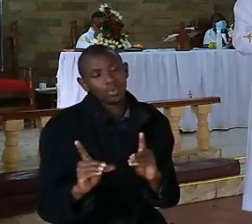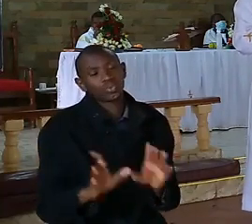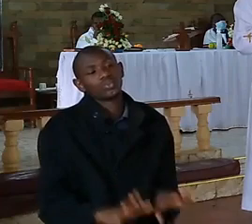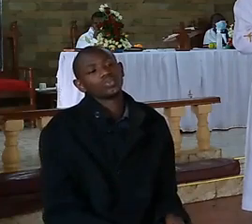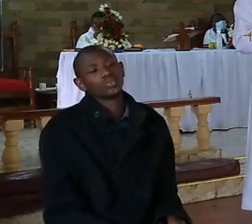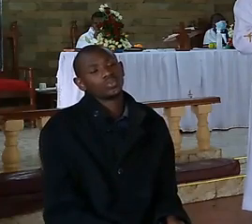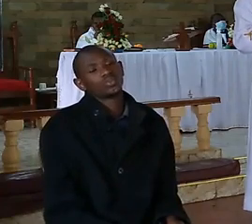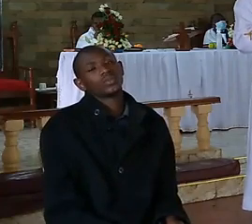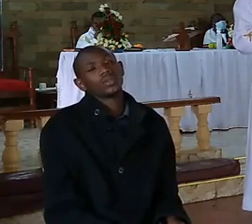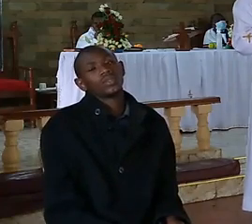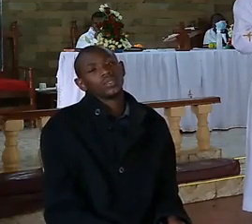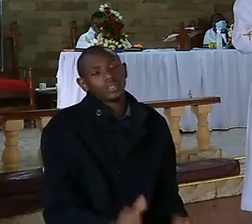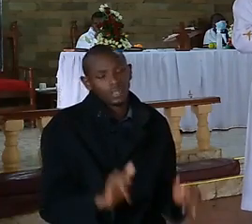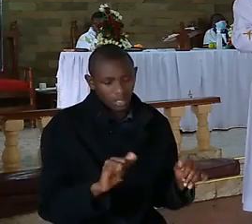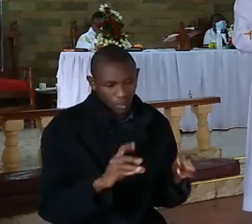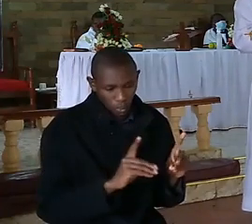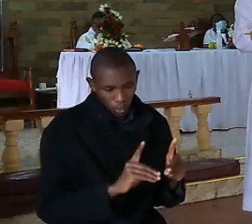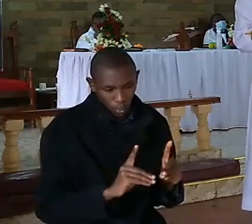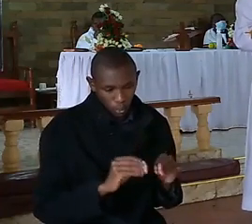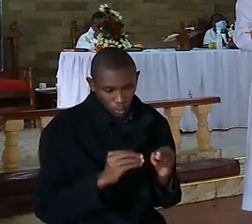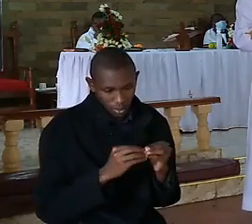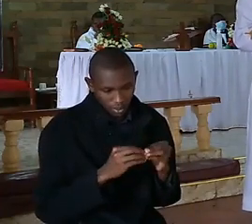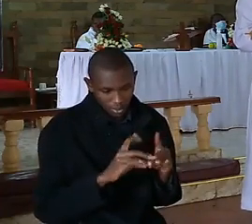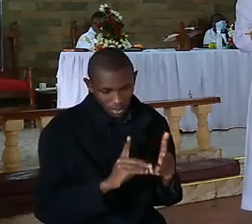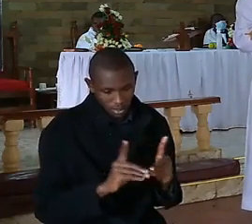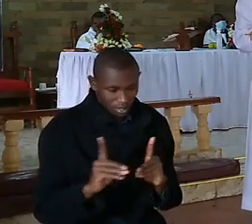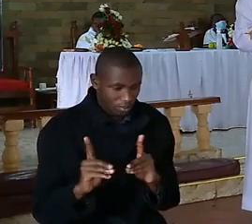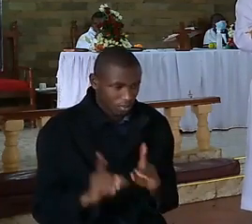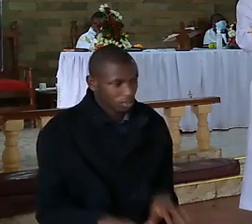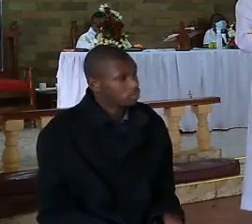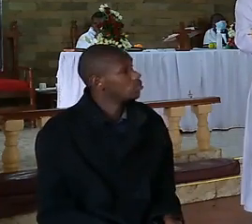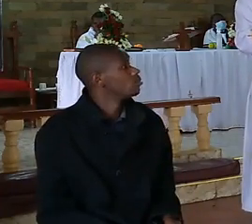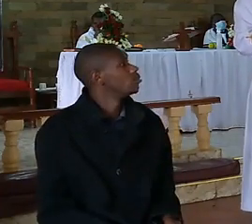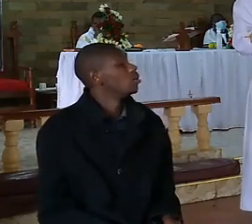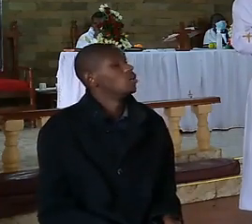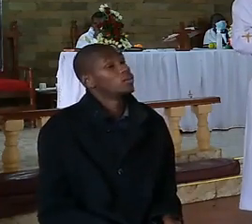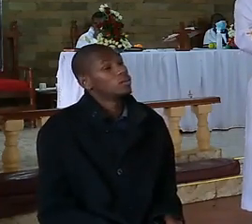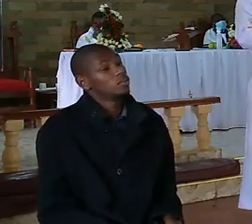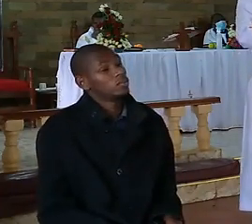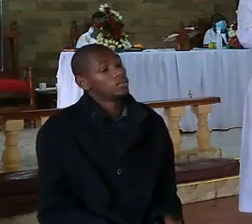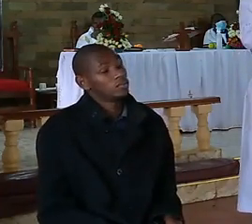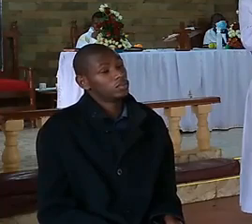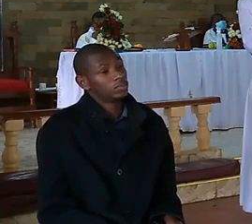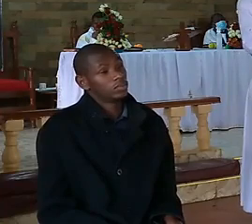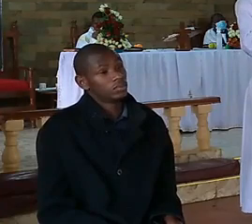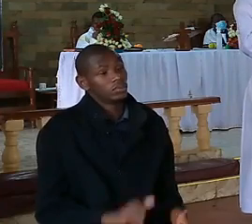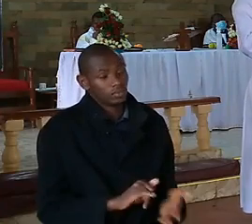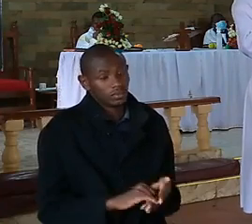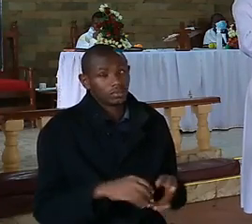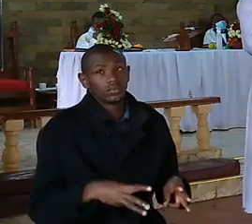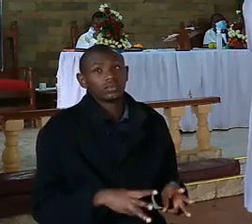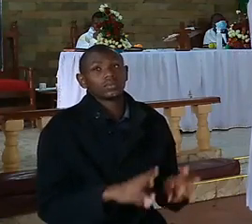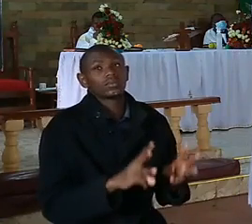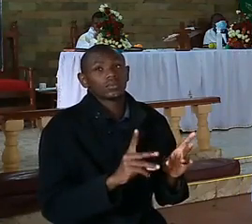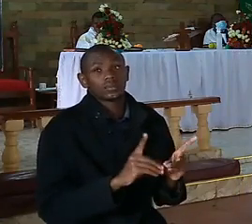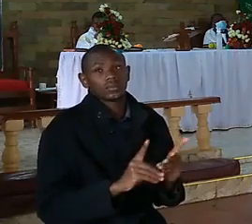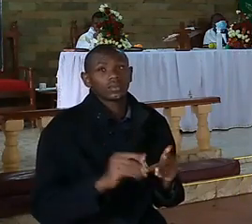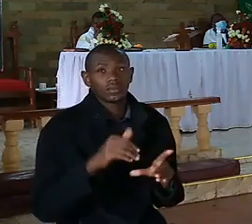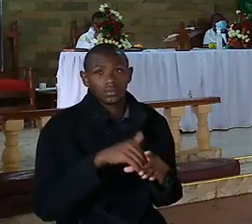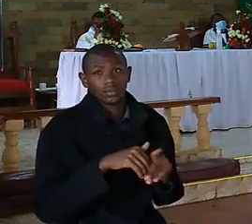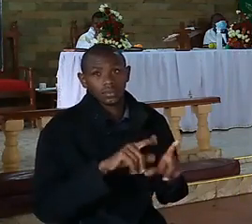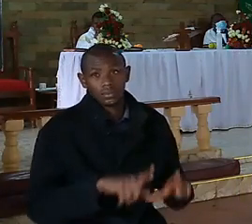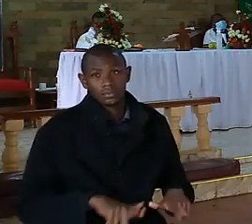na andu aria aturanagia nao na aria ari na bata nao akamatwarire uteithio noguo noguo angika kuri miturire itu. And I